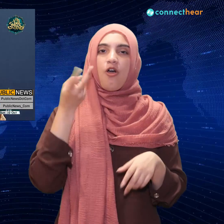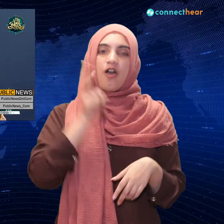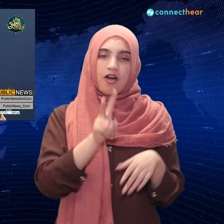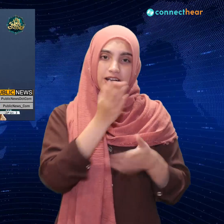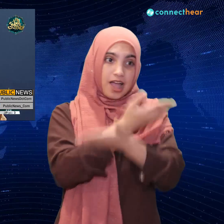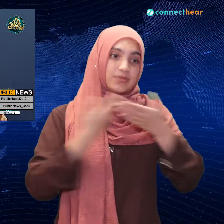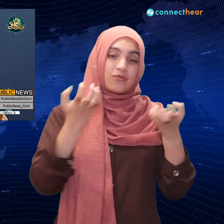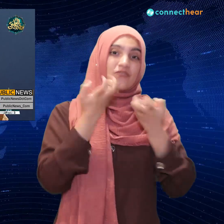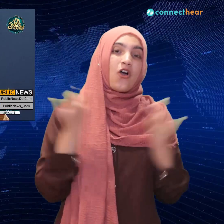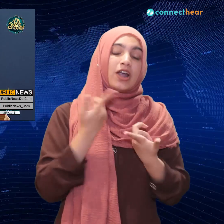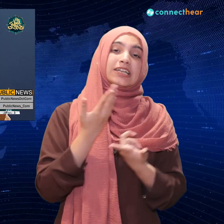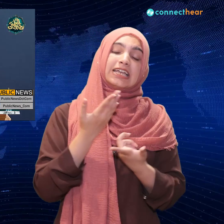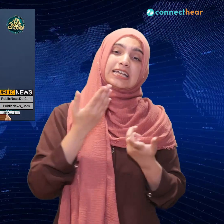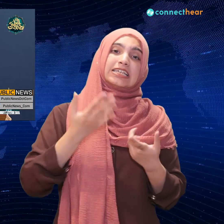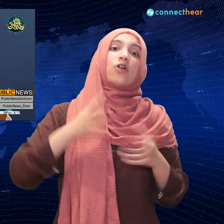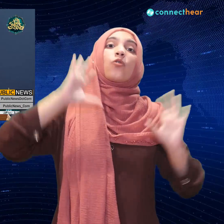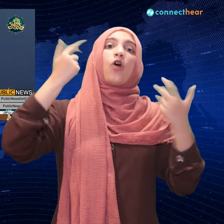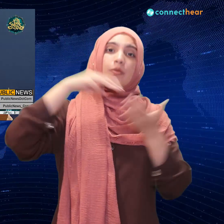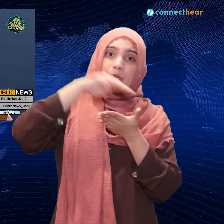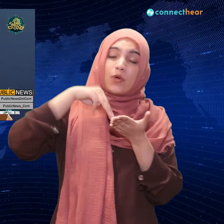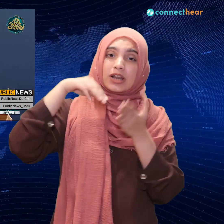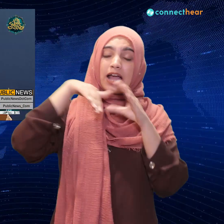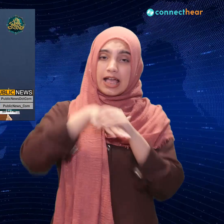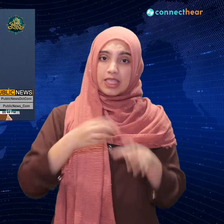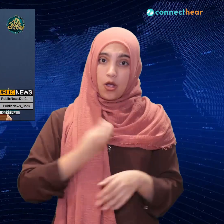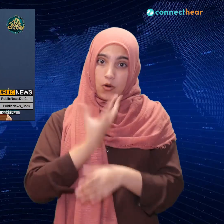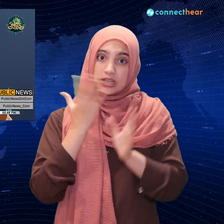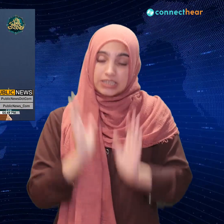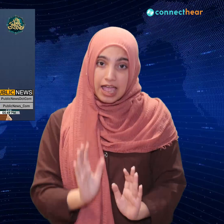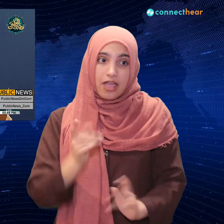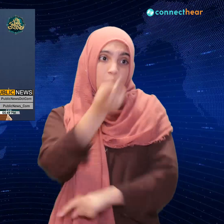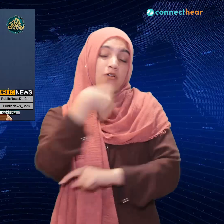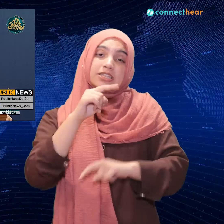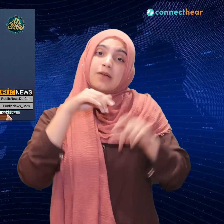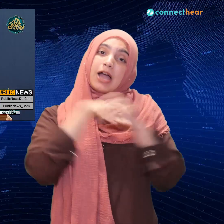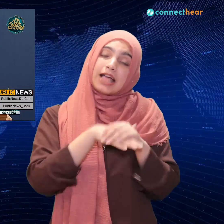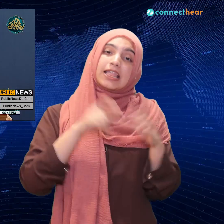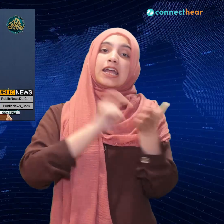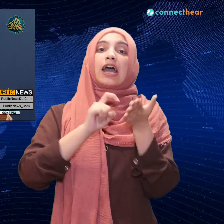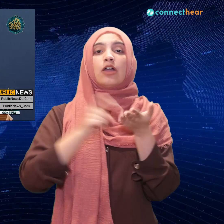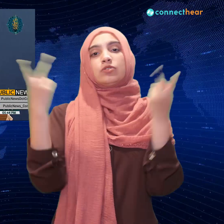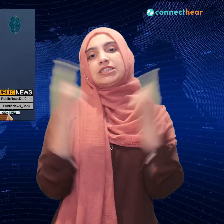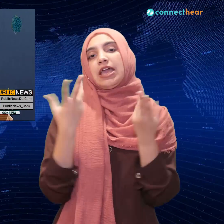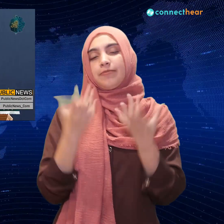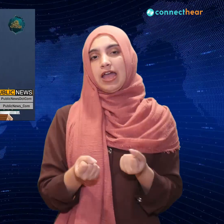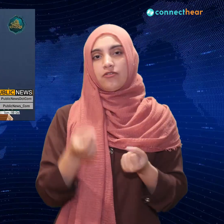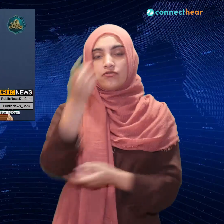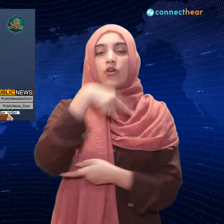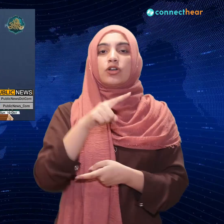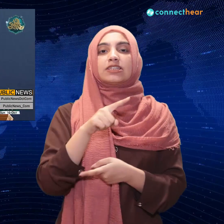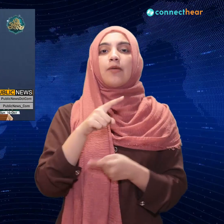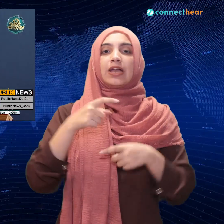میں سب سے خوشحال جتنے بھی ملک ہیں ان کے اندر رول آف لا ہے، قانون کی بالادستی ہے، وہ اوپر چلے جاتے